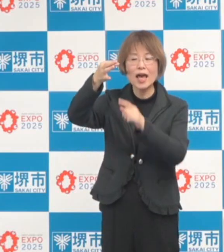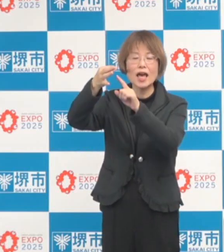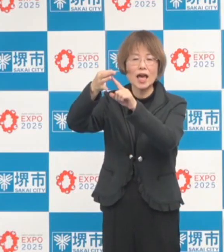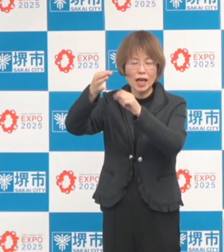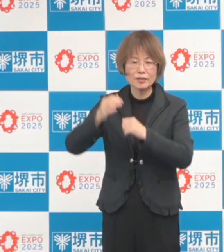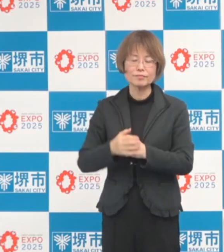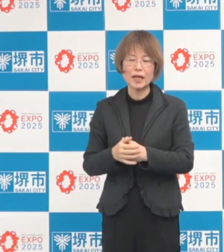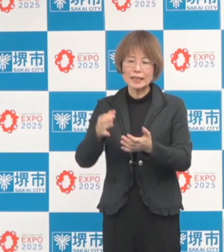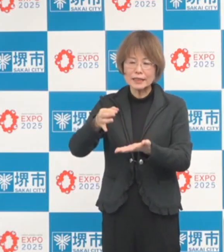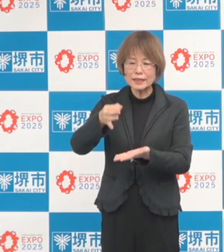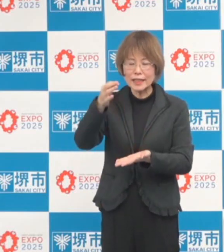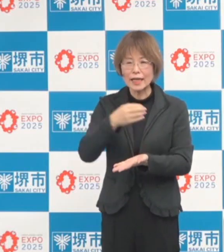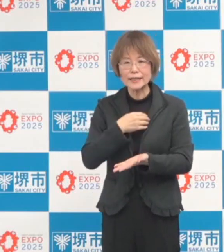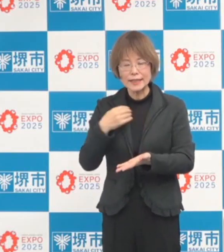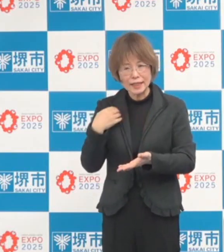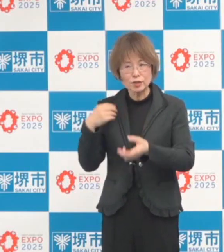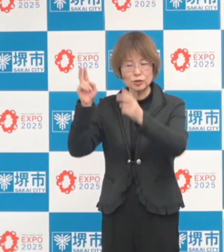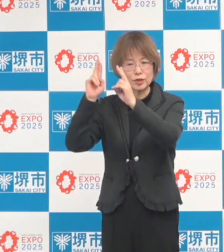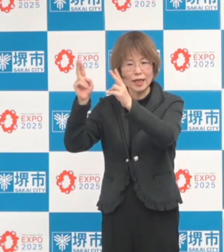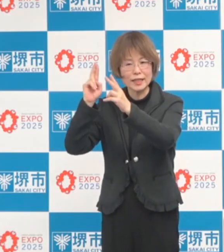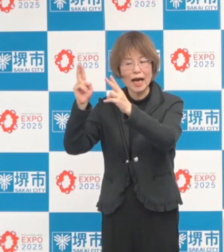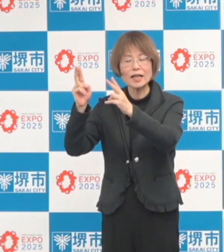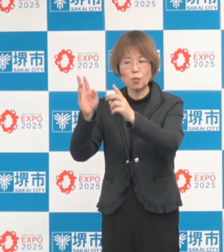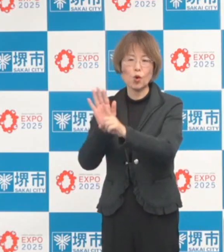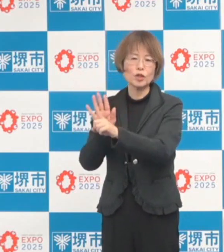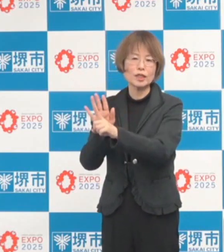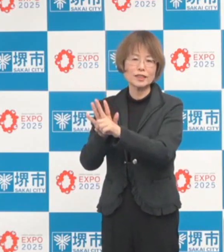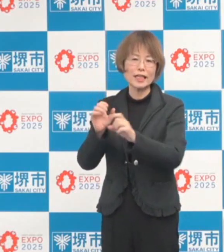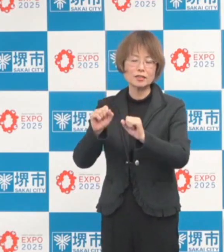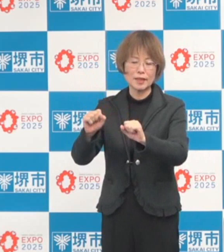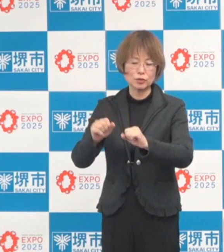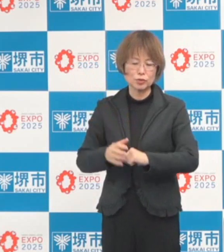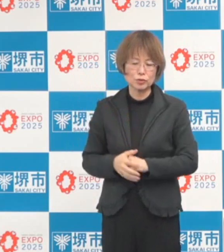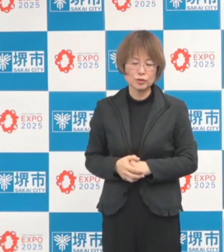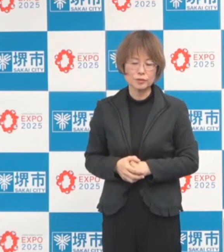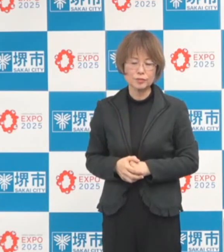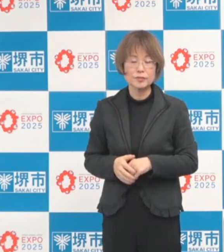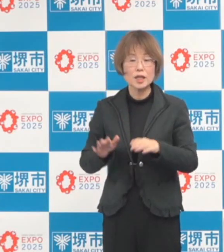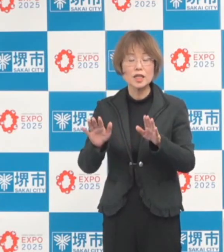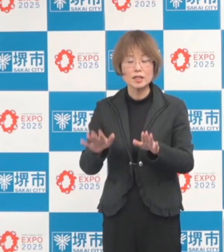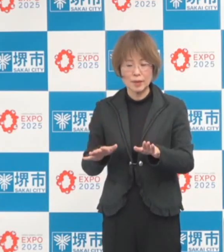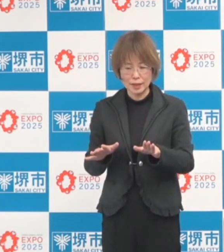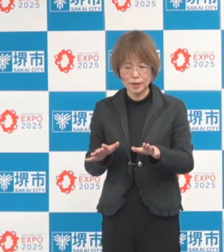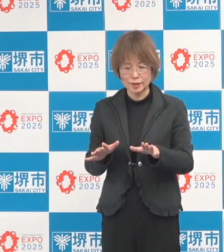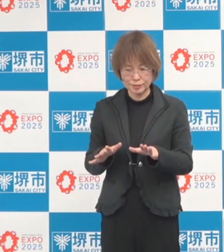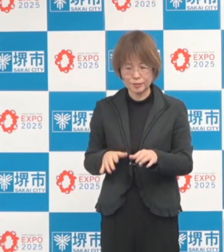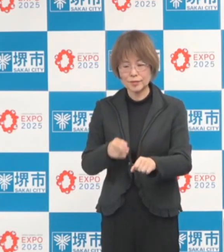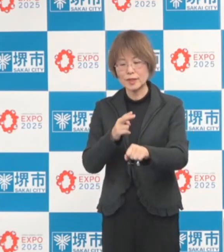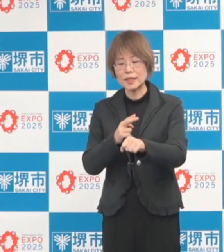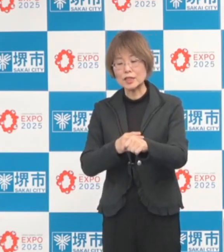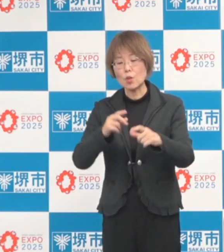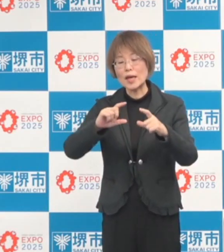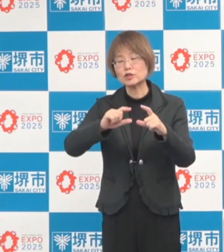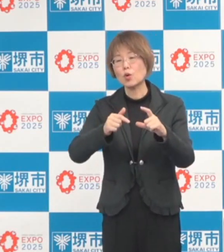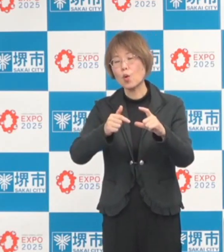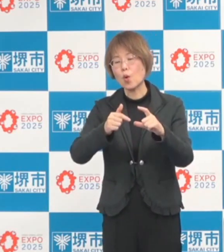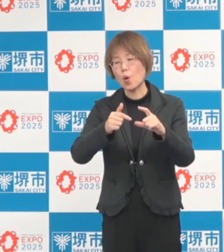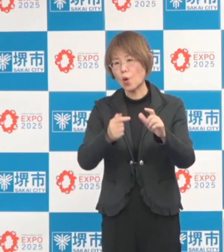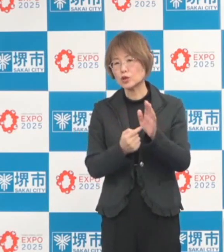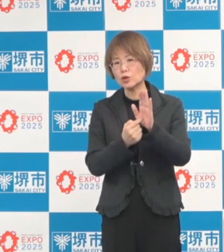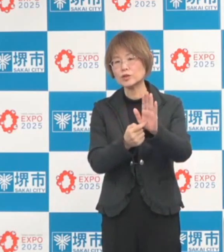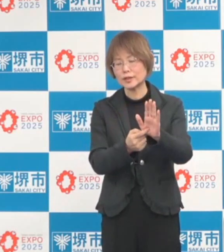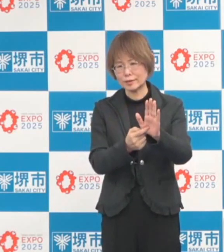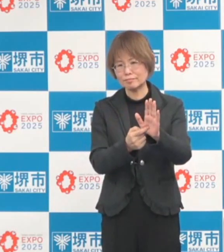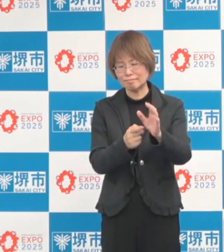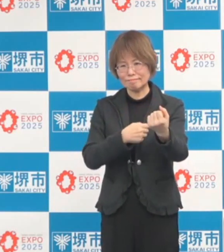行う中小企業の資金調達を支援いたします。現在イノベーション創出拠点として力を注いでい